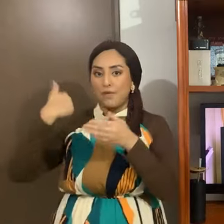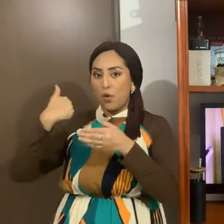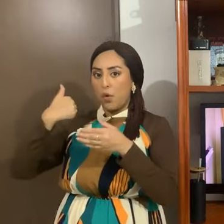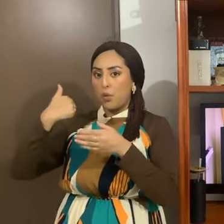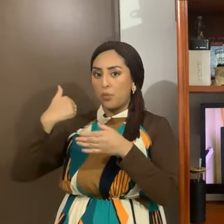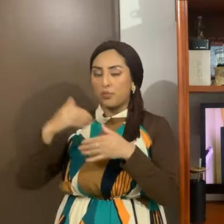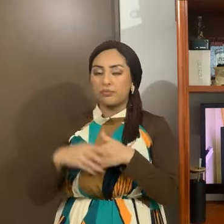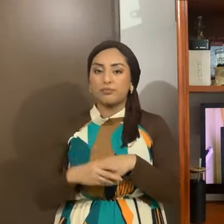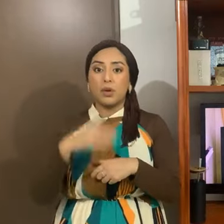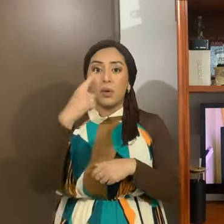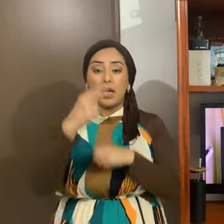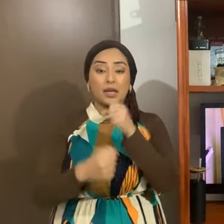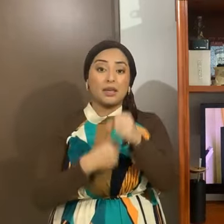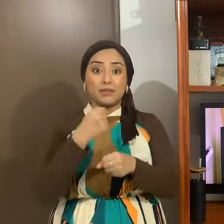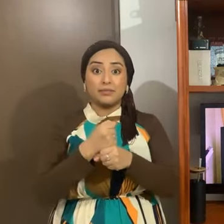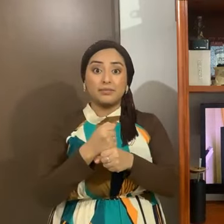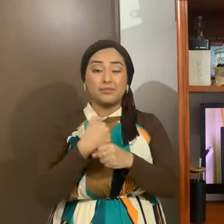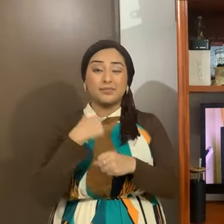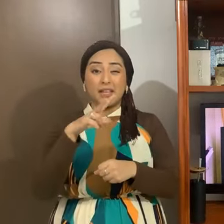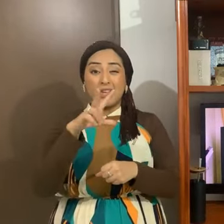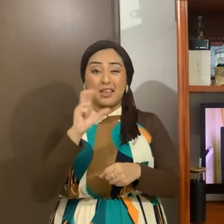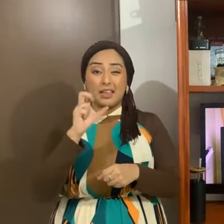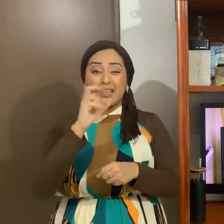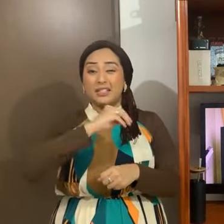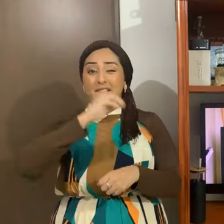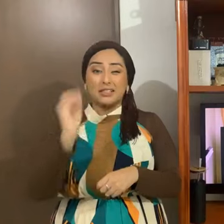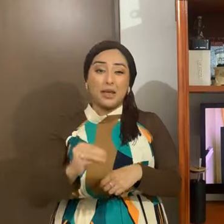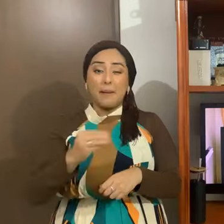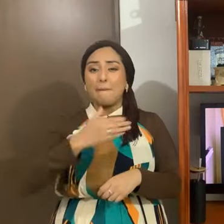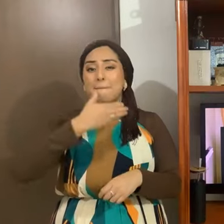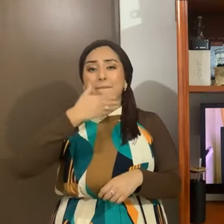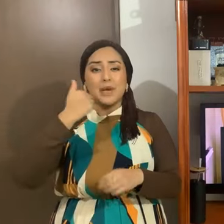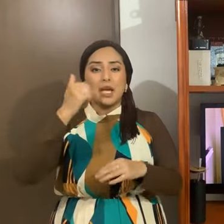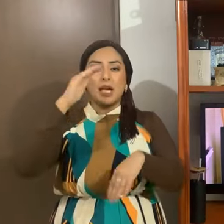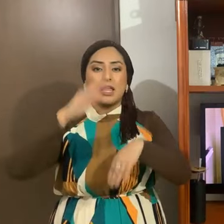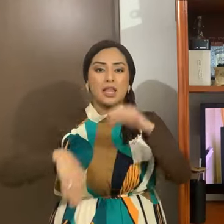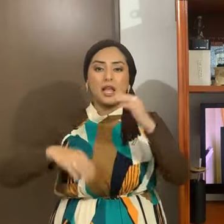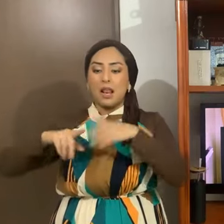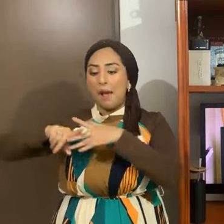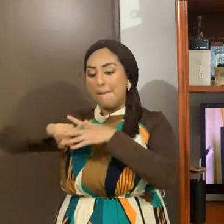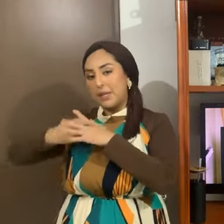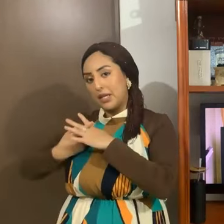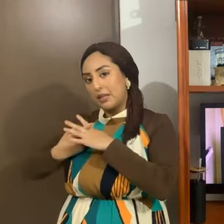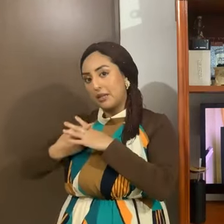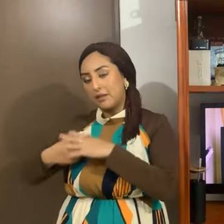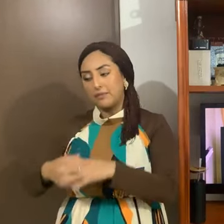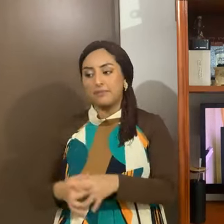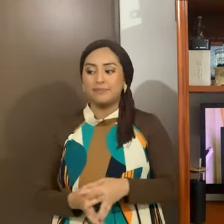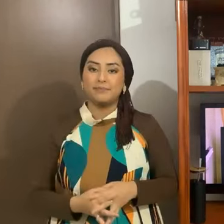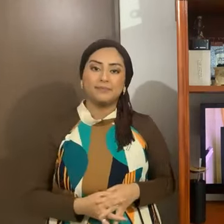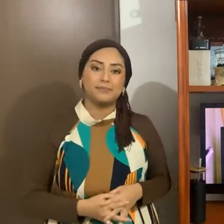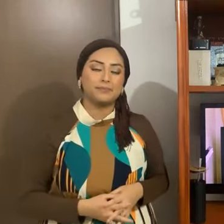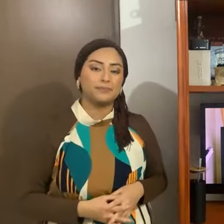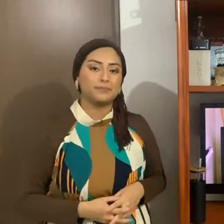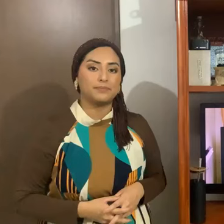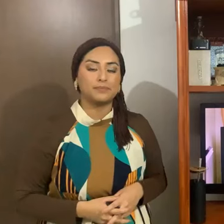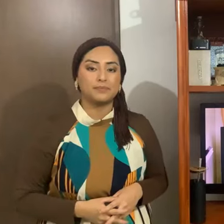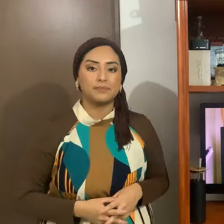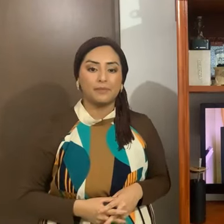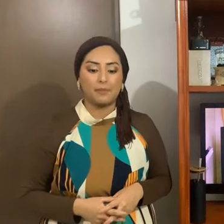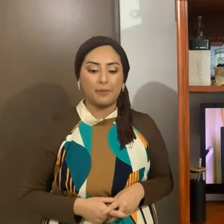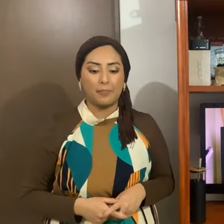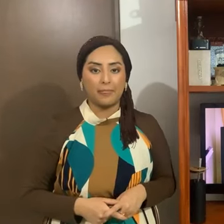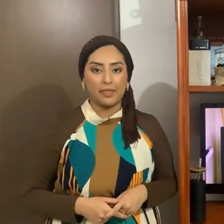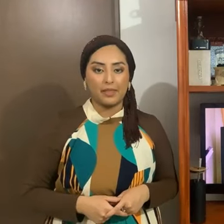principio. Y en un año seremos 300 veces mejores que lo que éramos antes de comenzar con